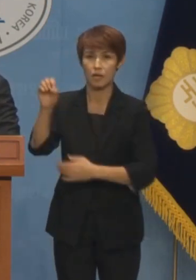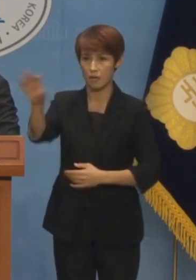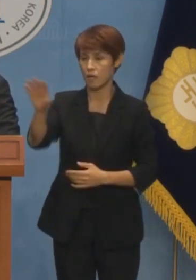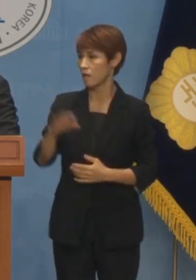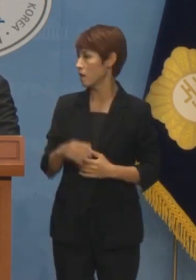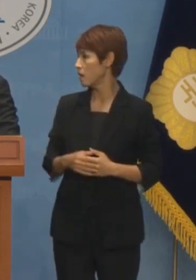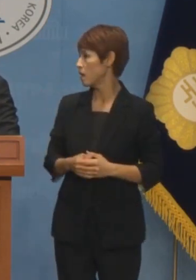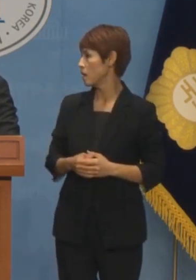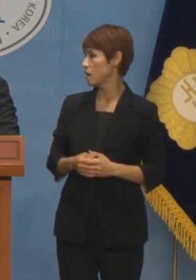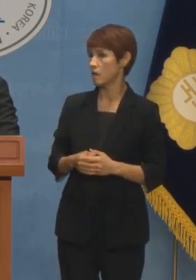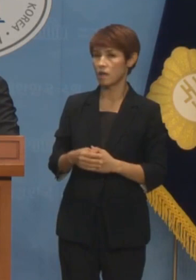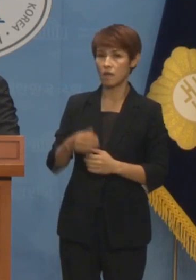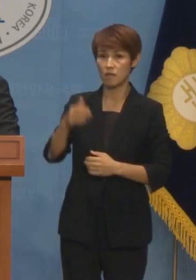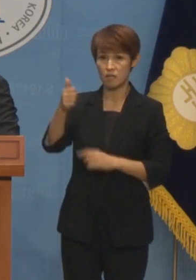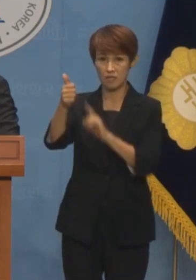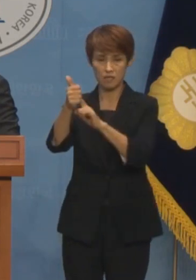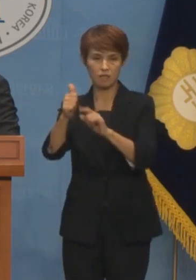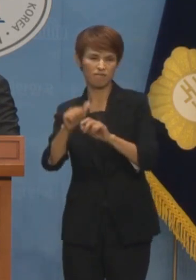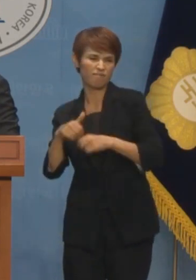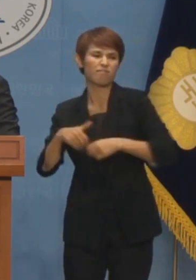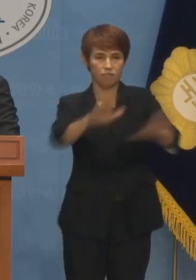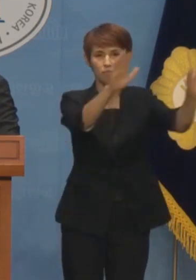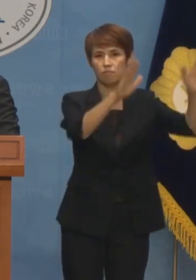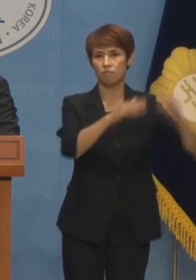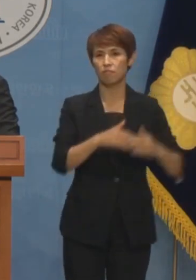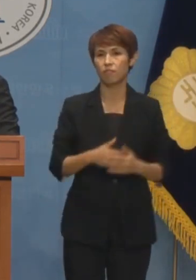이 문신한 분이 밀쳐냅니다.